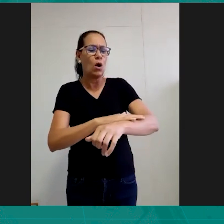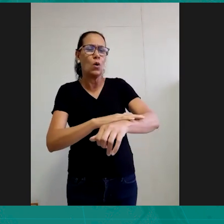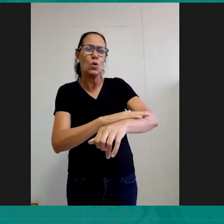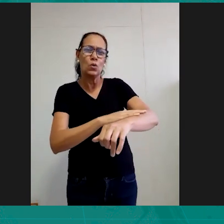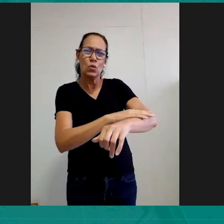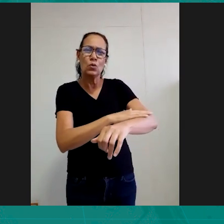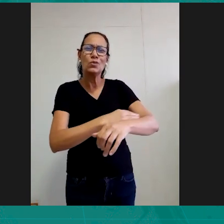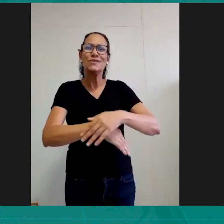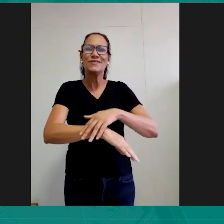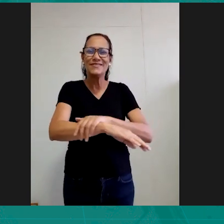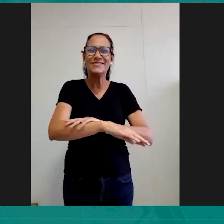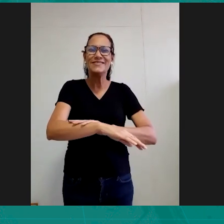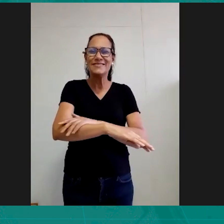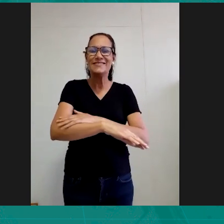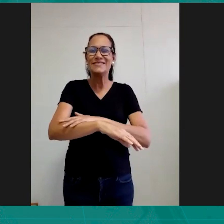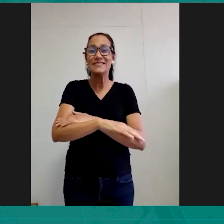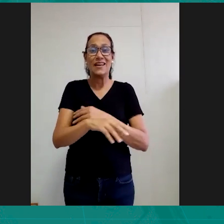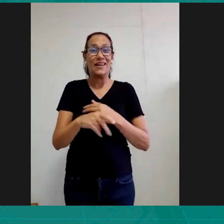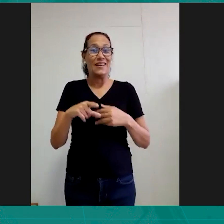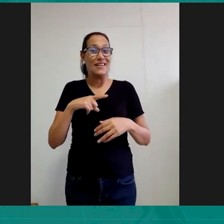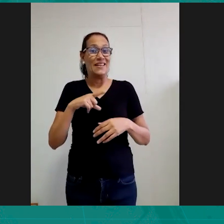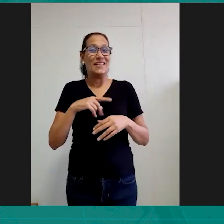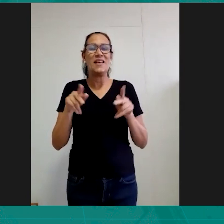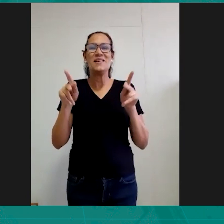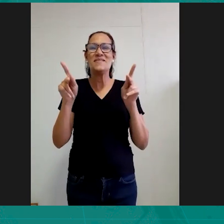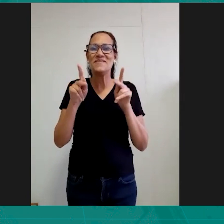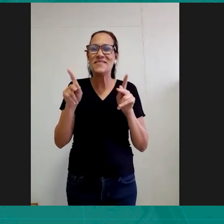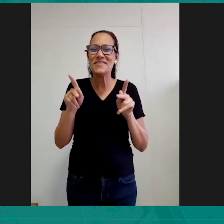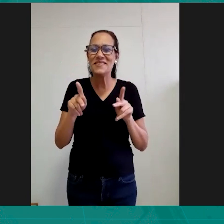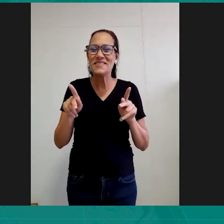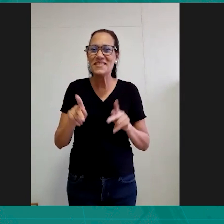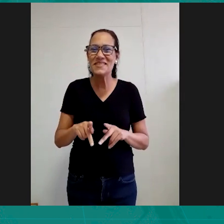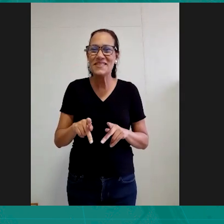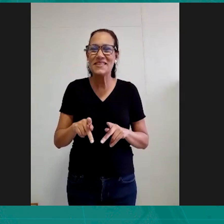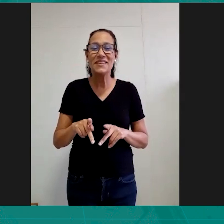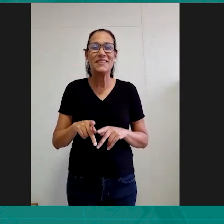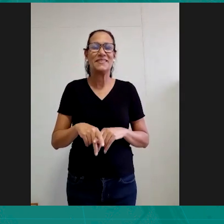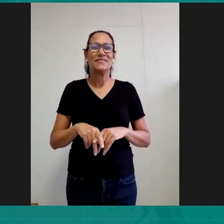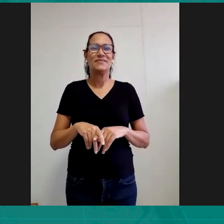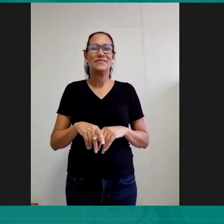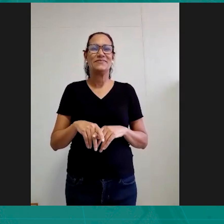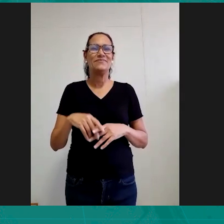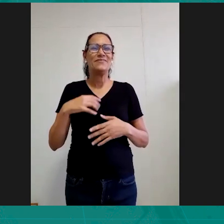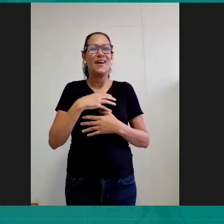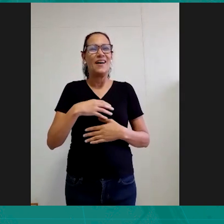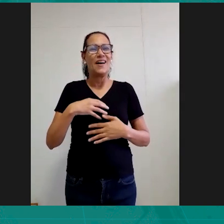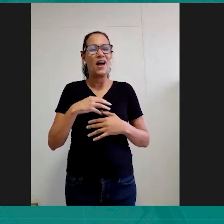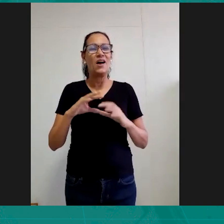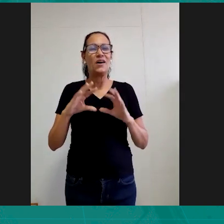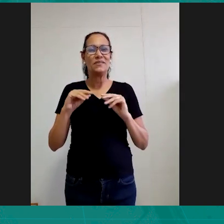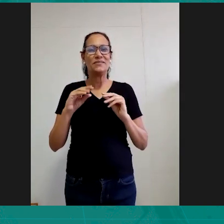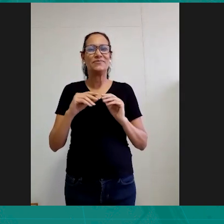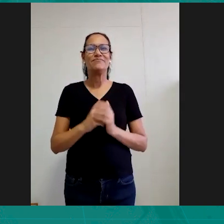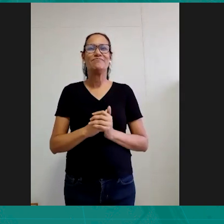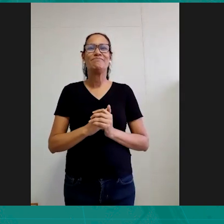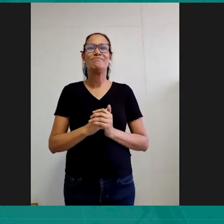sentimos paz, é porque estamos agradando ao Pai. Jesus é o Senhor, amém?